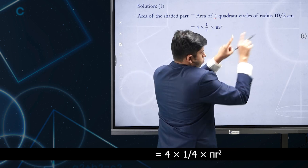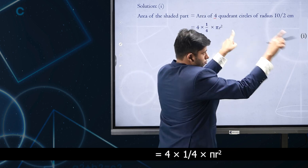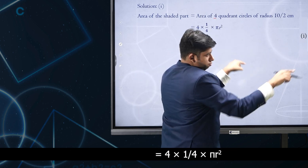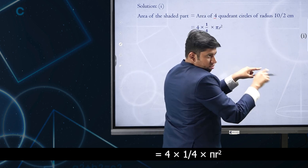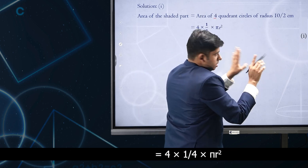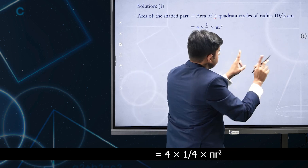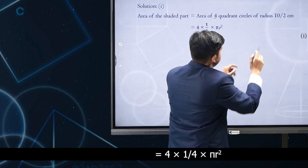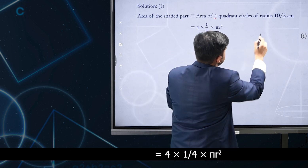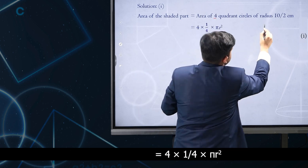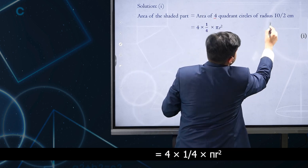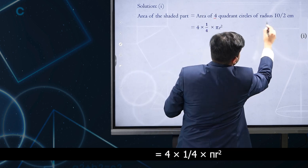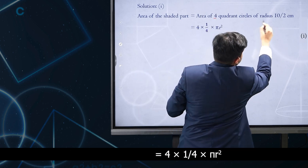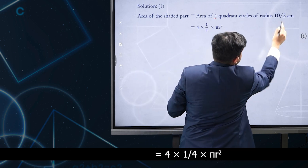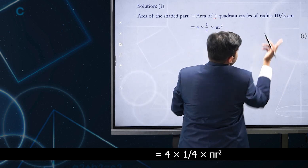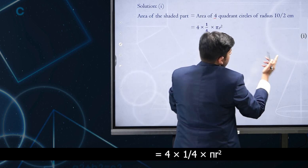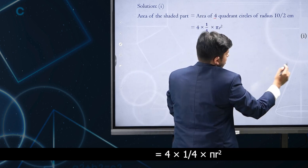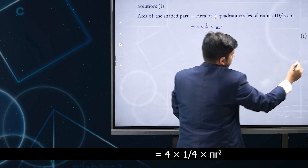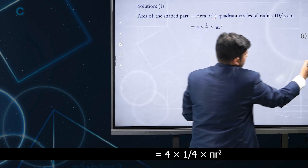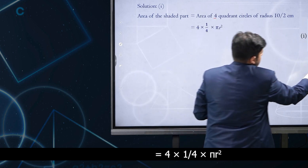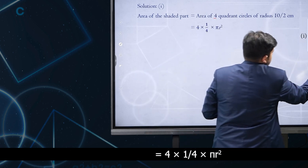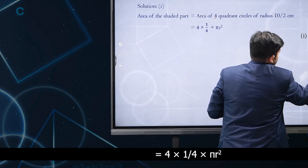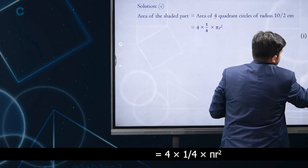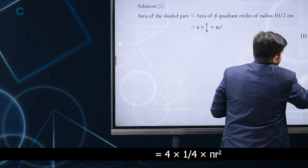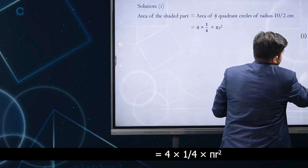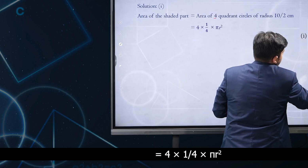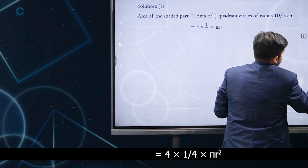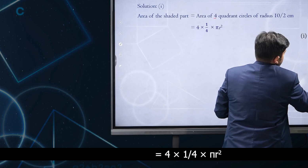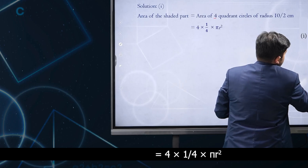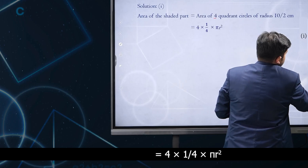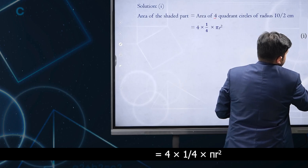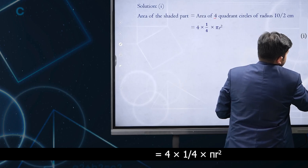इक्वल्स टू 4 इंटू 1/4 इंटू पाय आर स्क्वेअर.